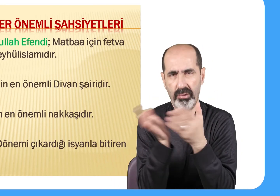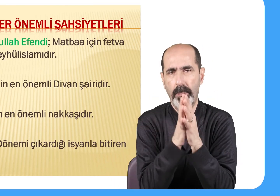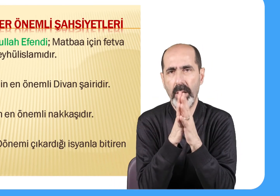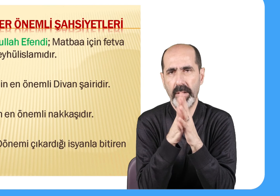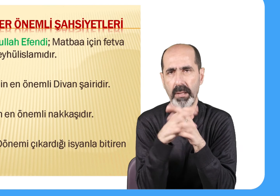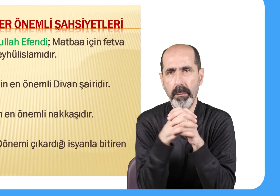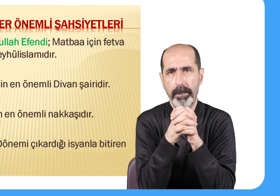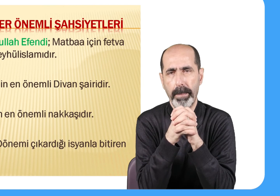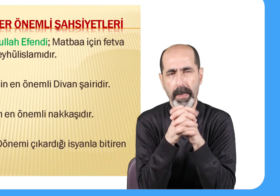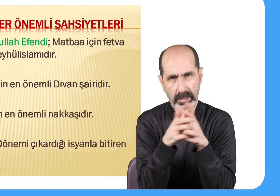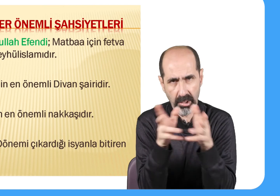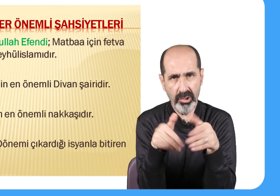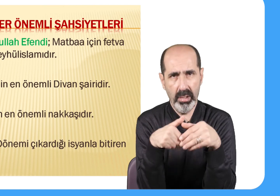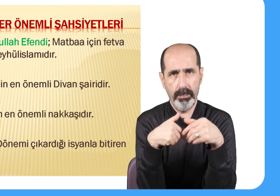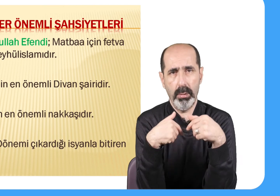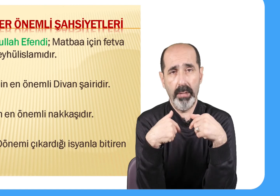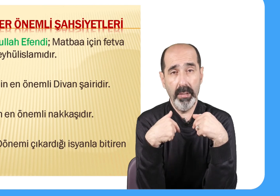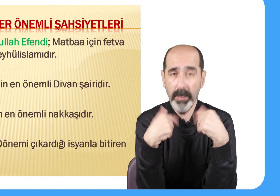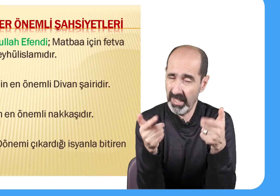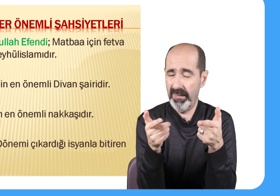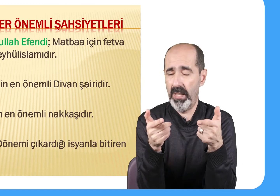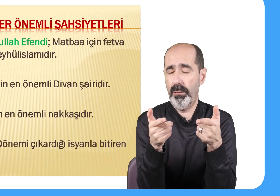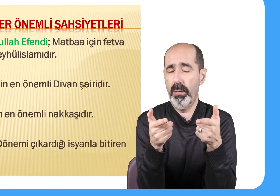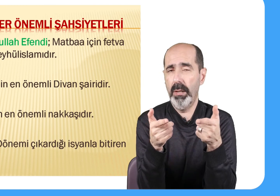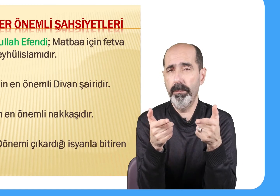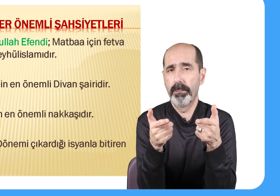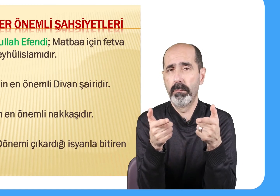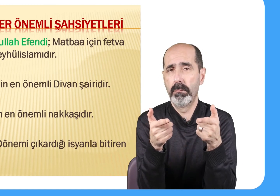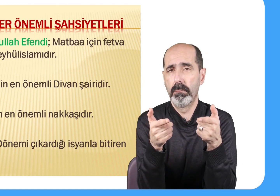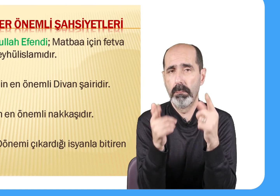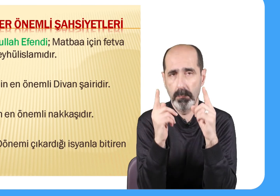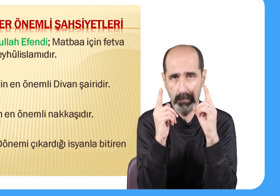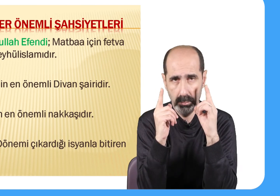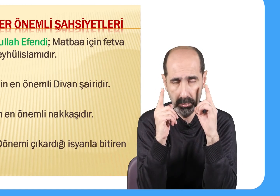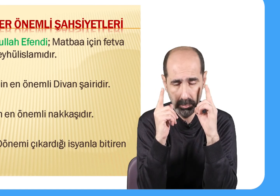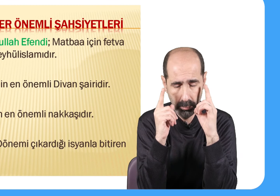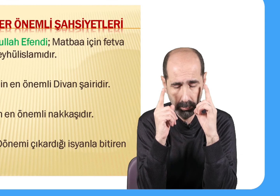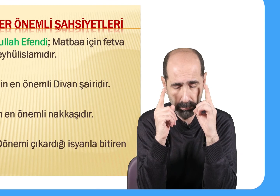içerisinde birçok işlem bahsettik ama Yenişehir Abdullah Efendi bir kez daha söyleyeyim